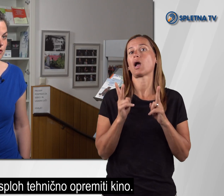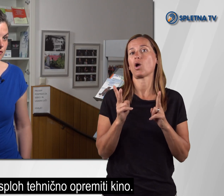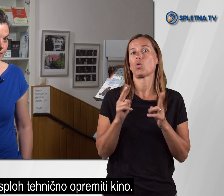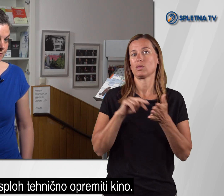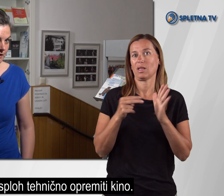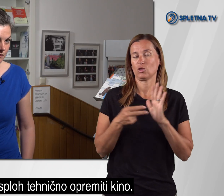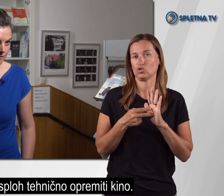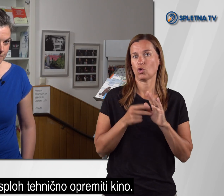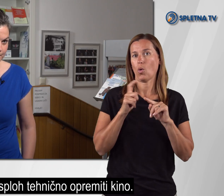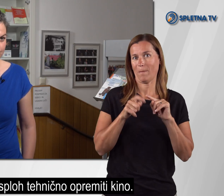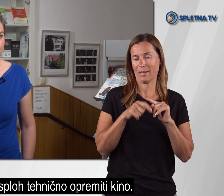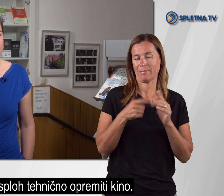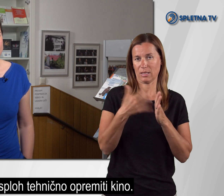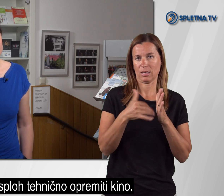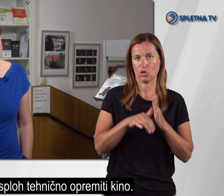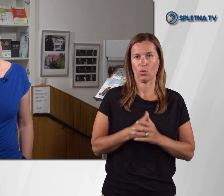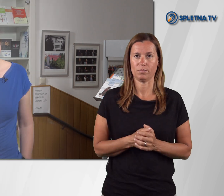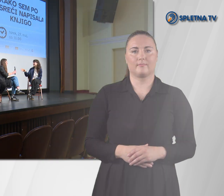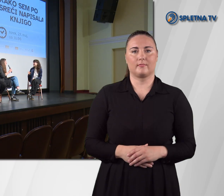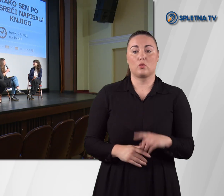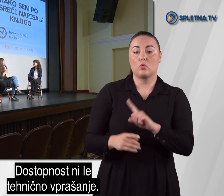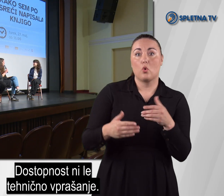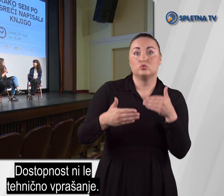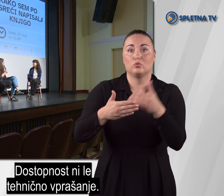sploh tehnično opremiti kino.